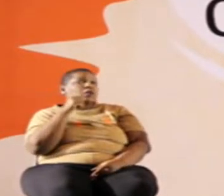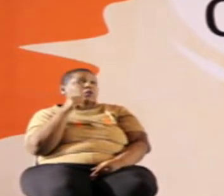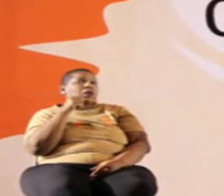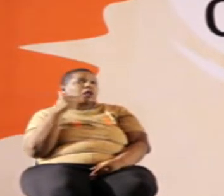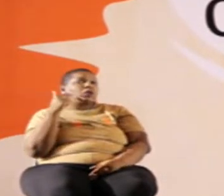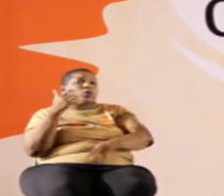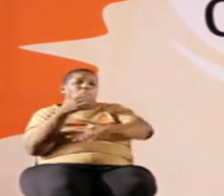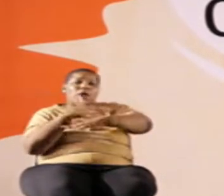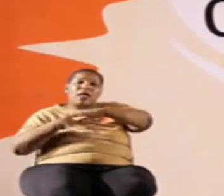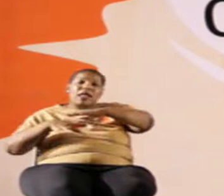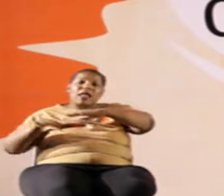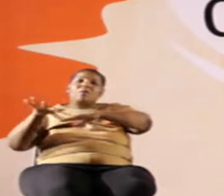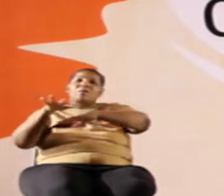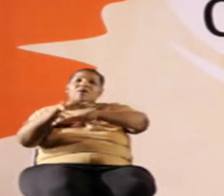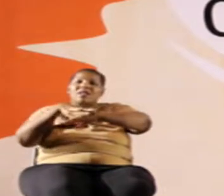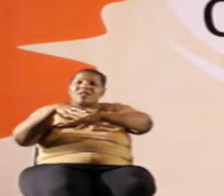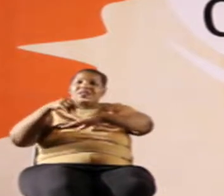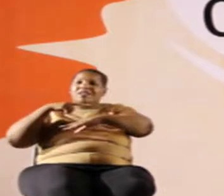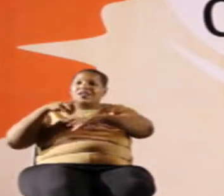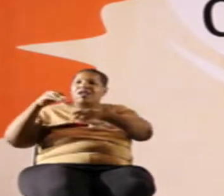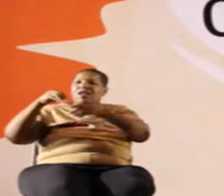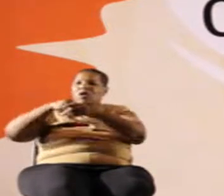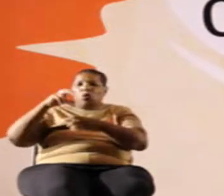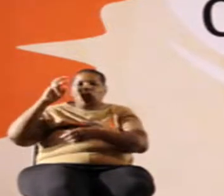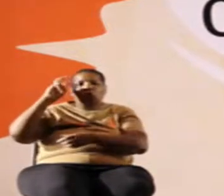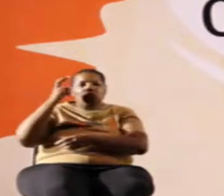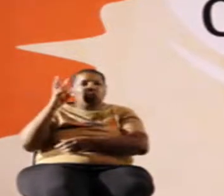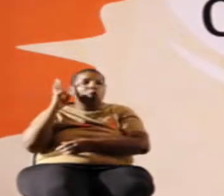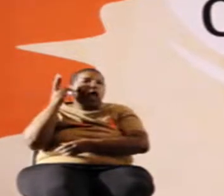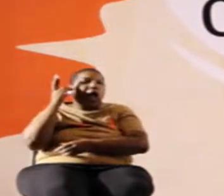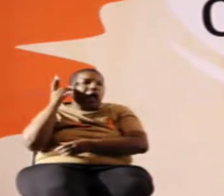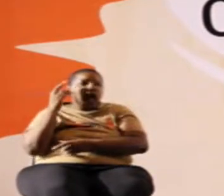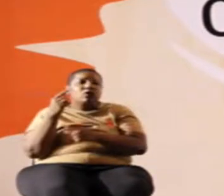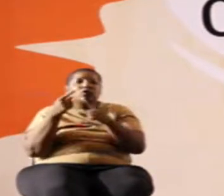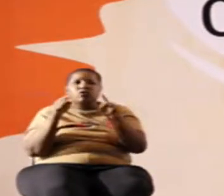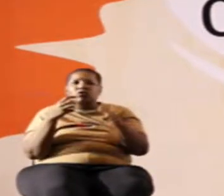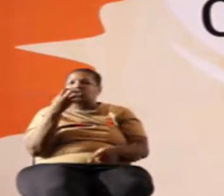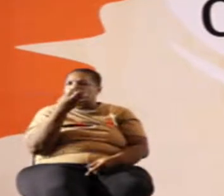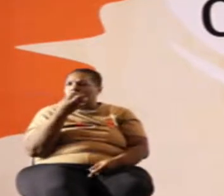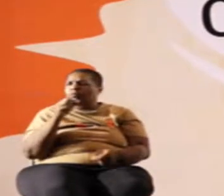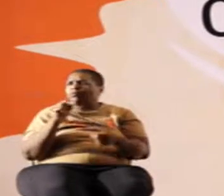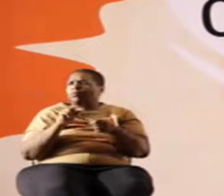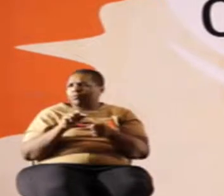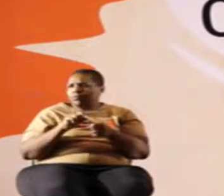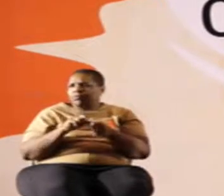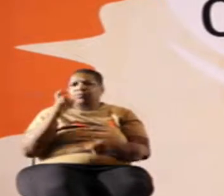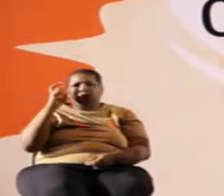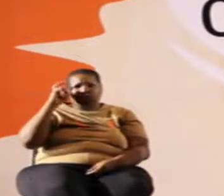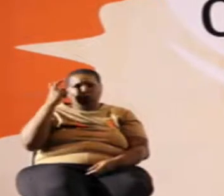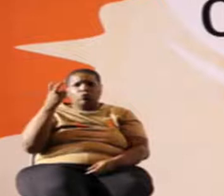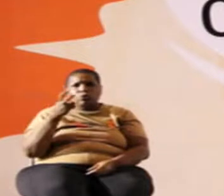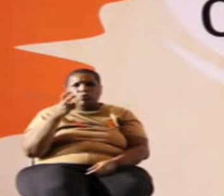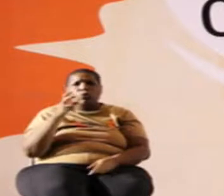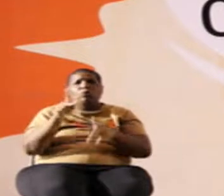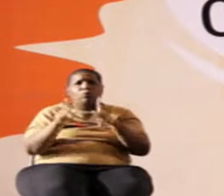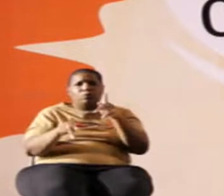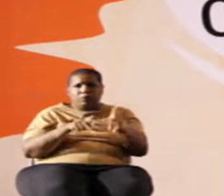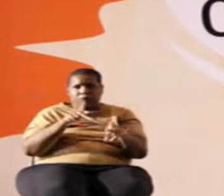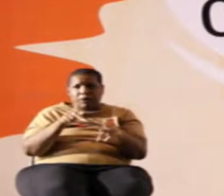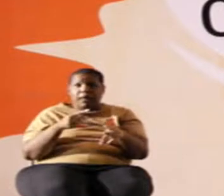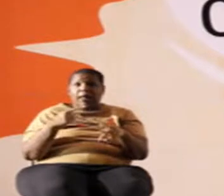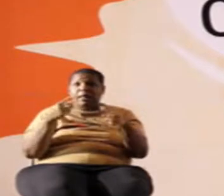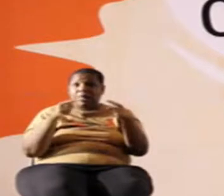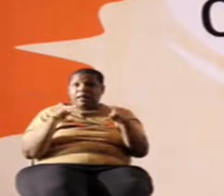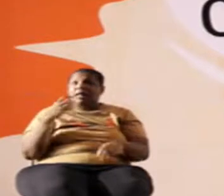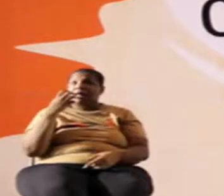ambiente da cultura midiática, no rádio, da música, né? Do fazer cultura popular e música